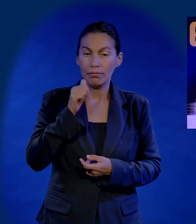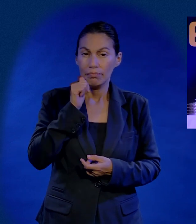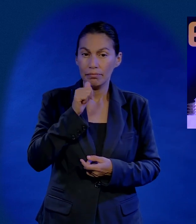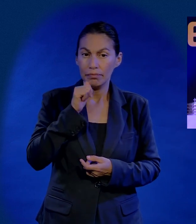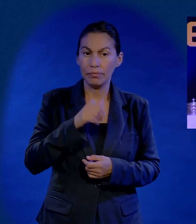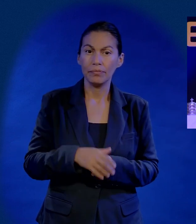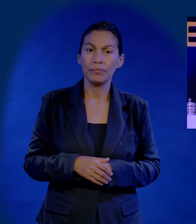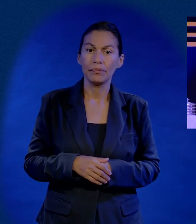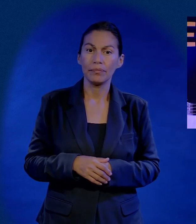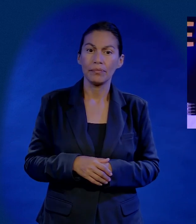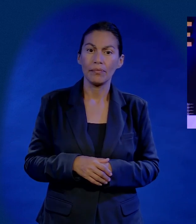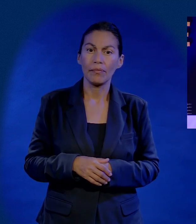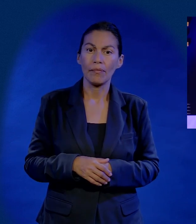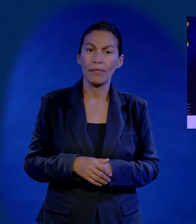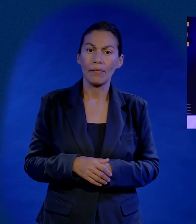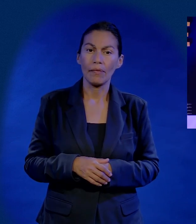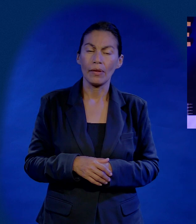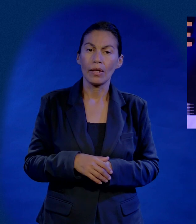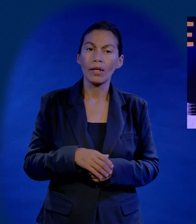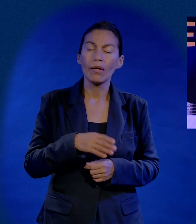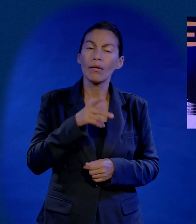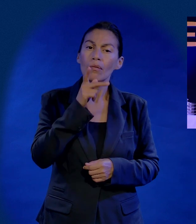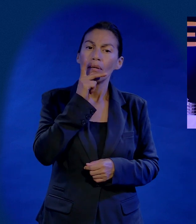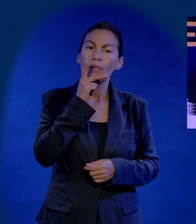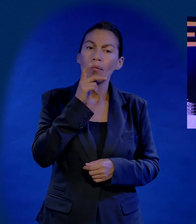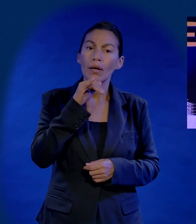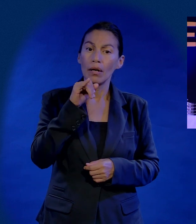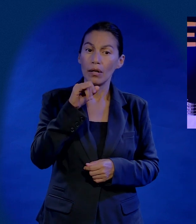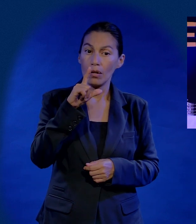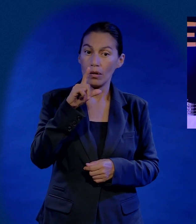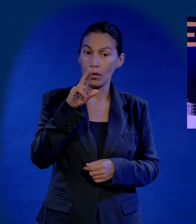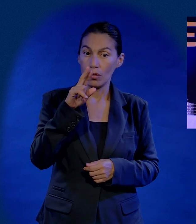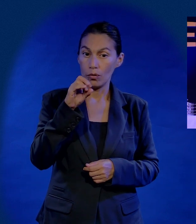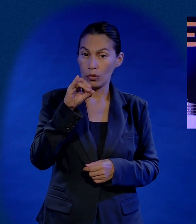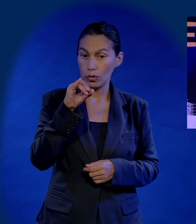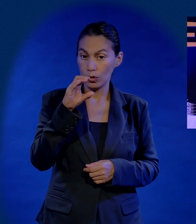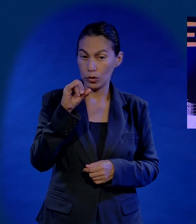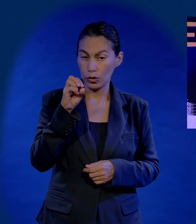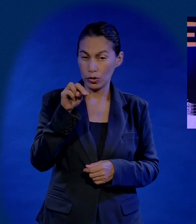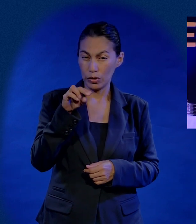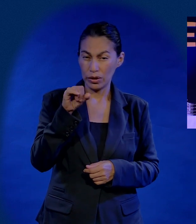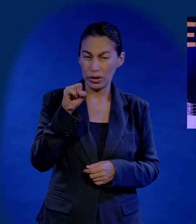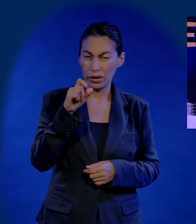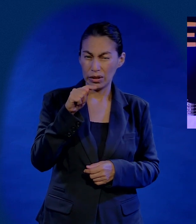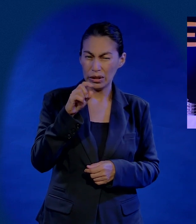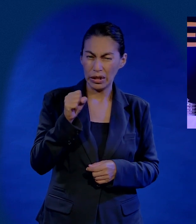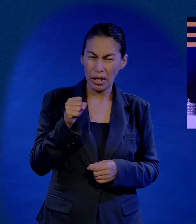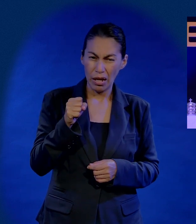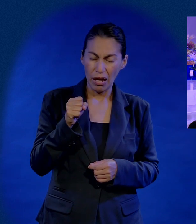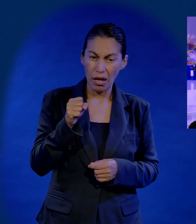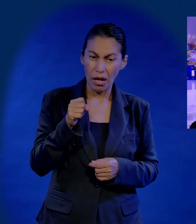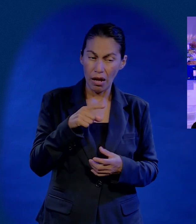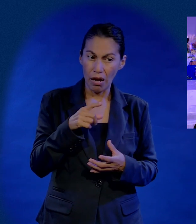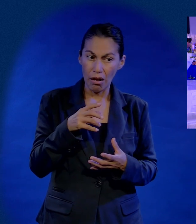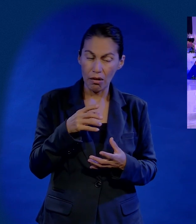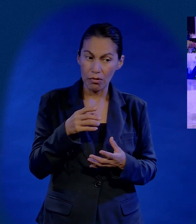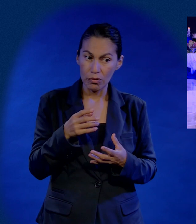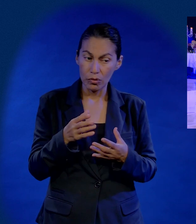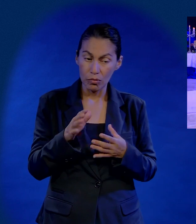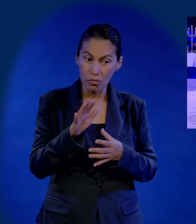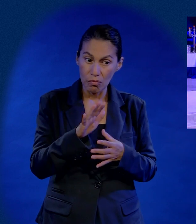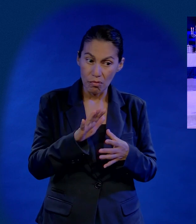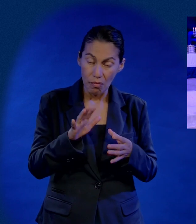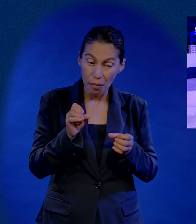Tenía un hobby en esos años. Y su hobby era, él era un ilusionista. Y asistía a algunas reuniones y hacía